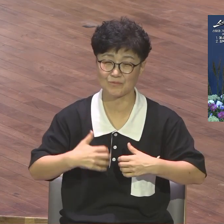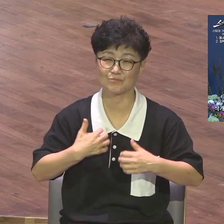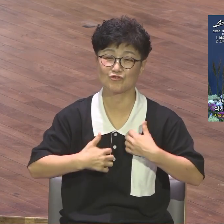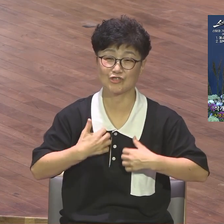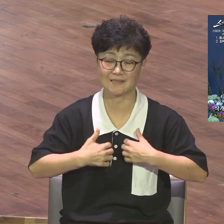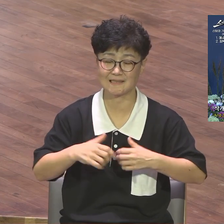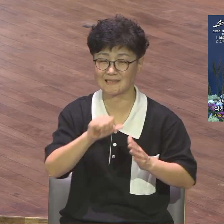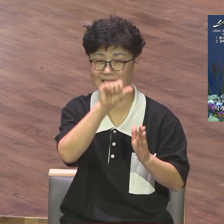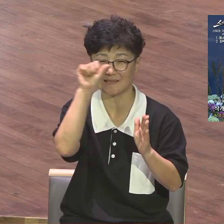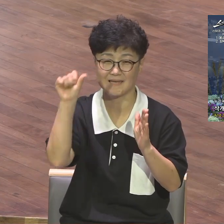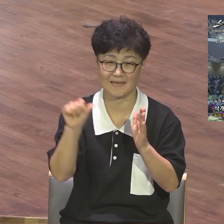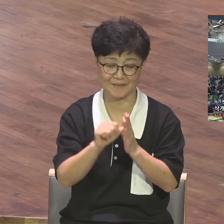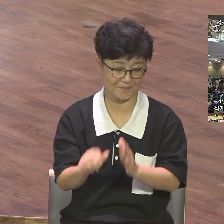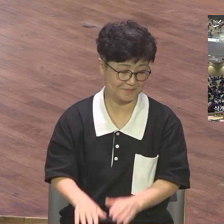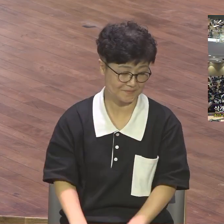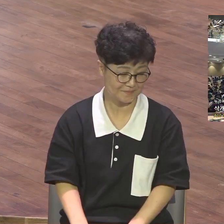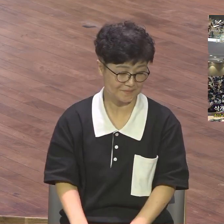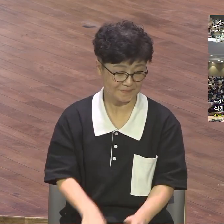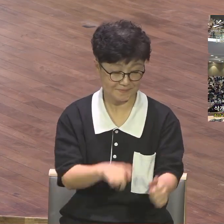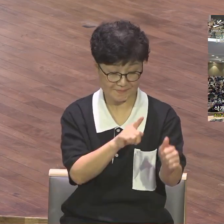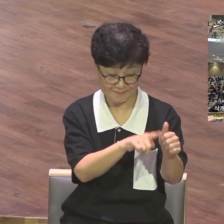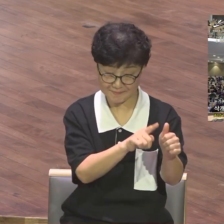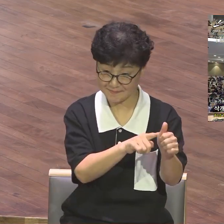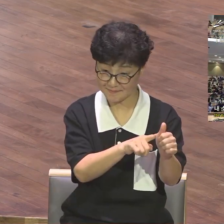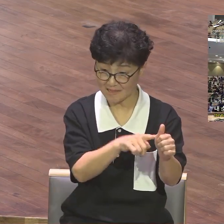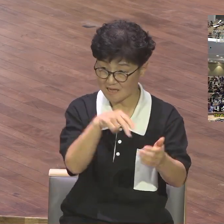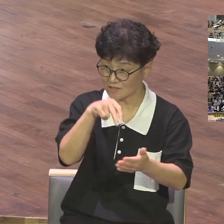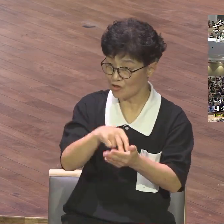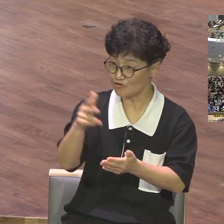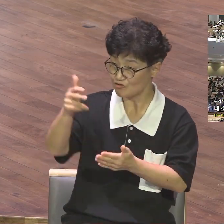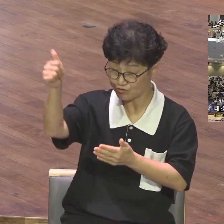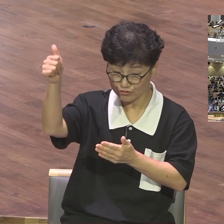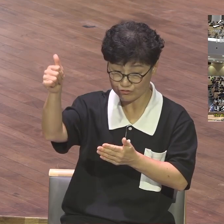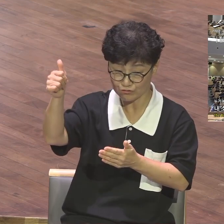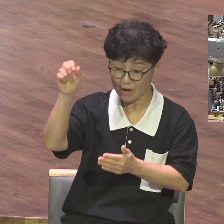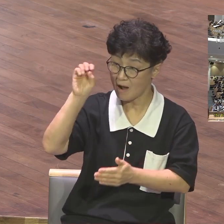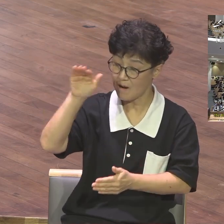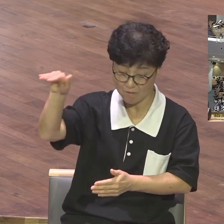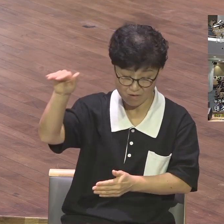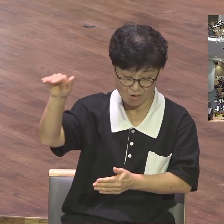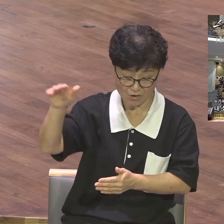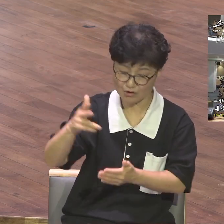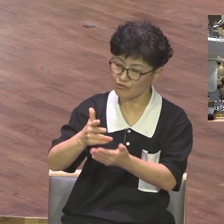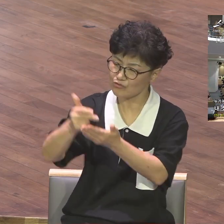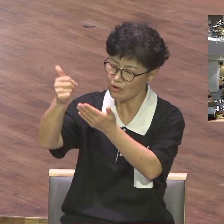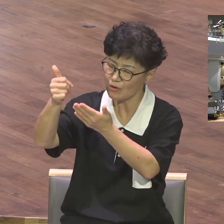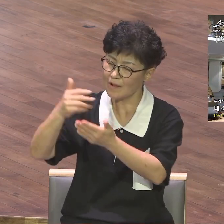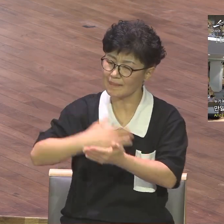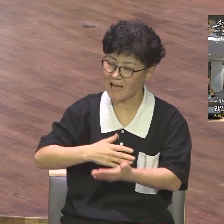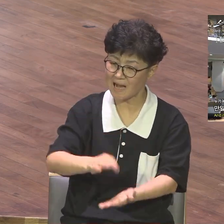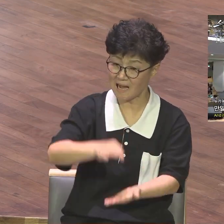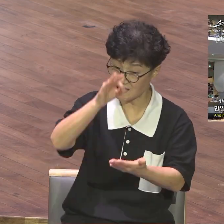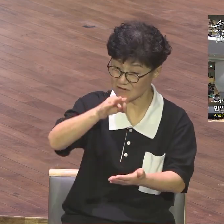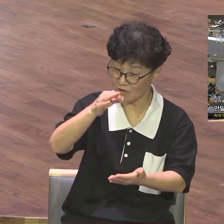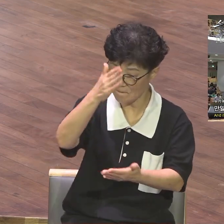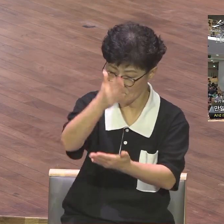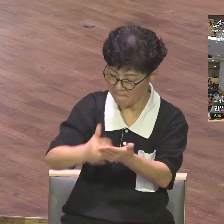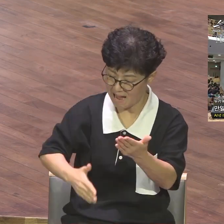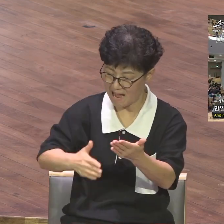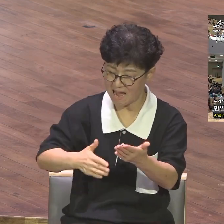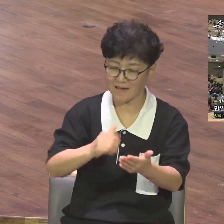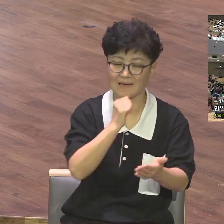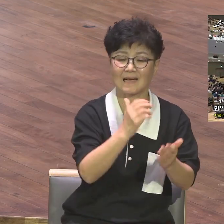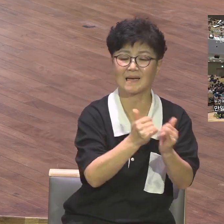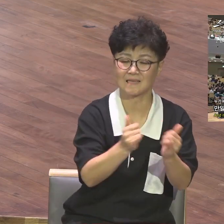보면 삭개오가 서서 주께 여짜오되 주여 보시옵소서 내 소유의 절반을 가난한 자들에게 주겠사오며 만일 누구의